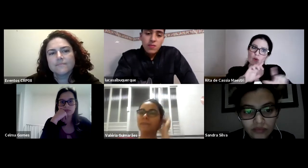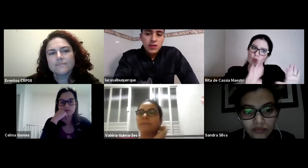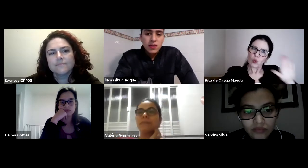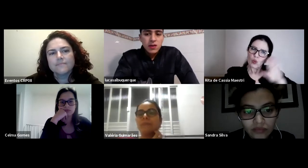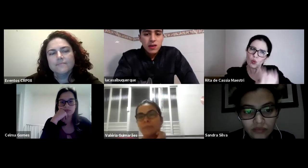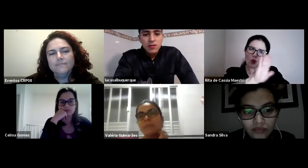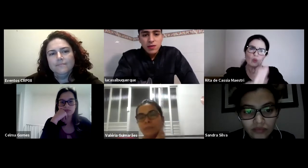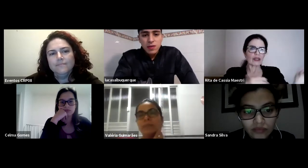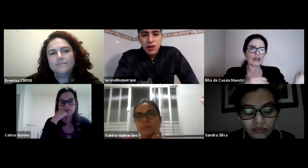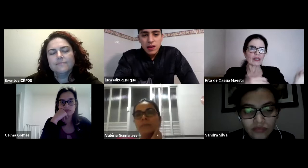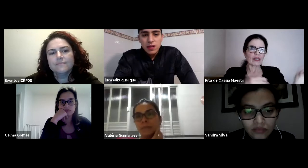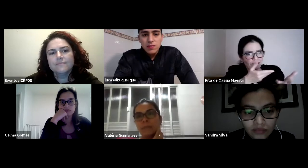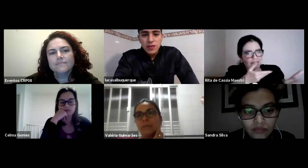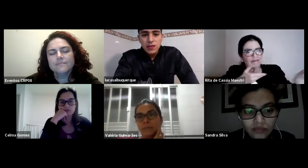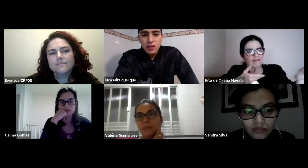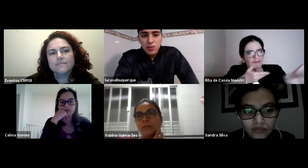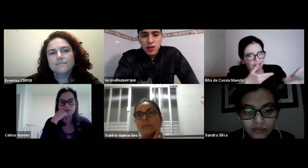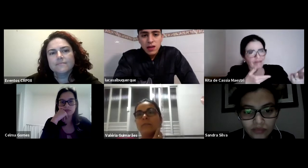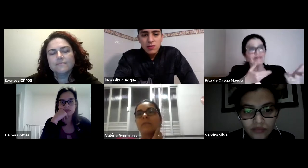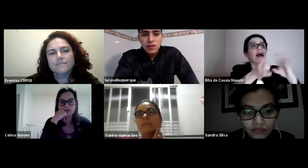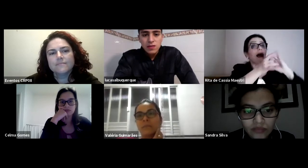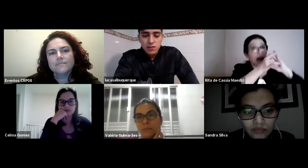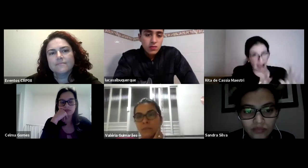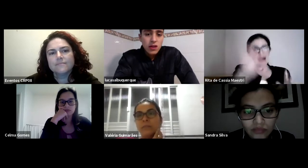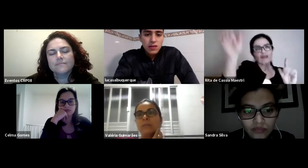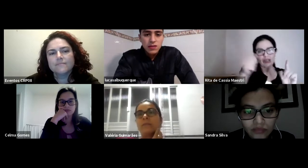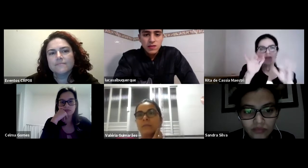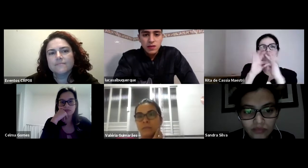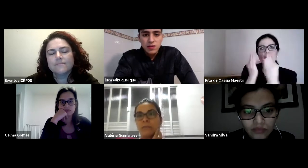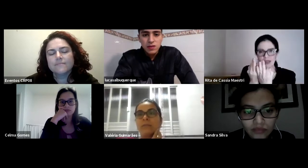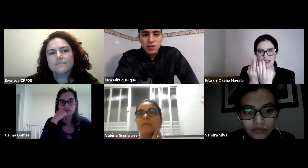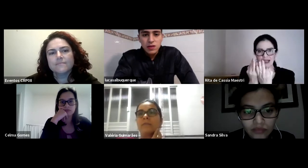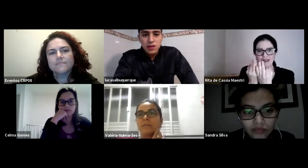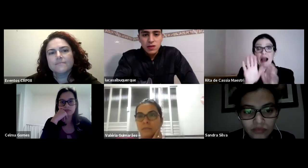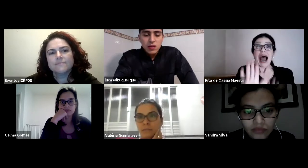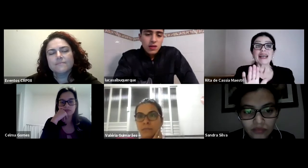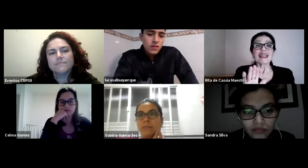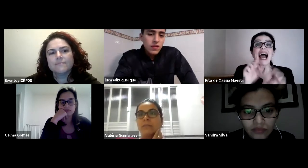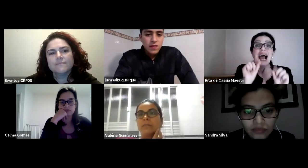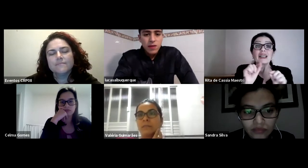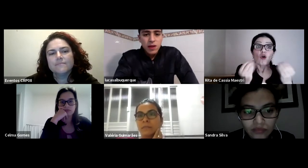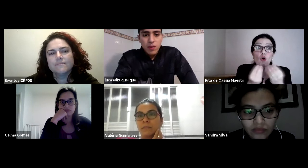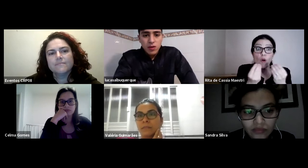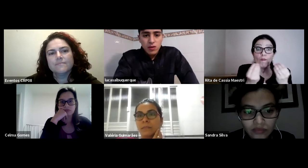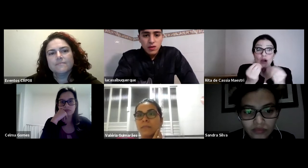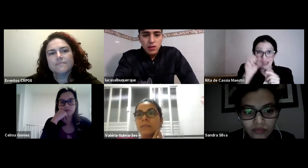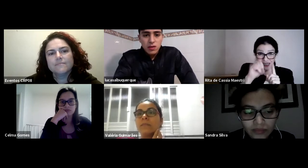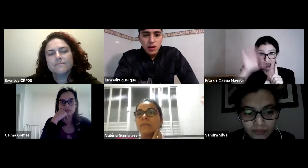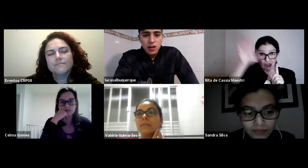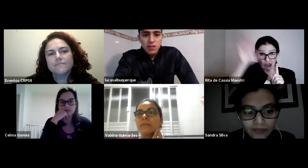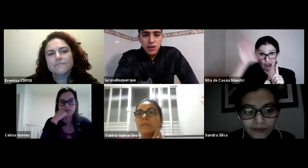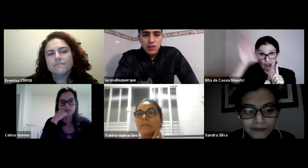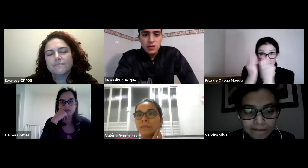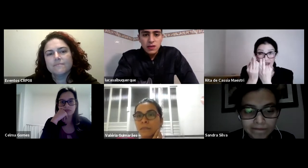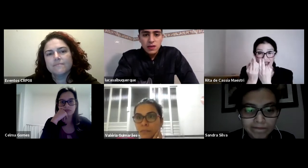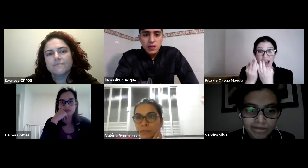E não pode ser cortado também, né? Então, precisa ser cuidado desse vínculo. Enfim, a família pode